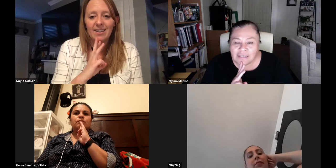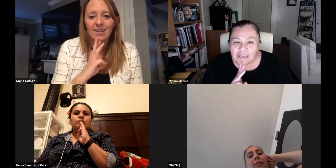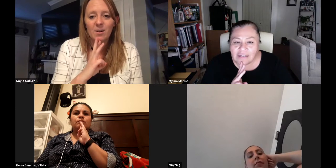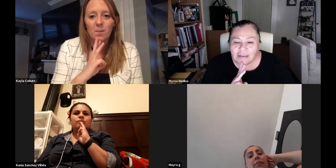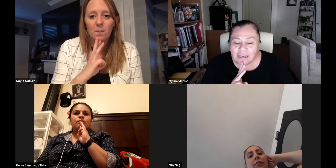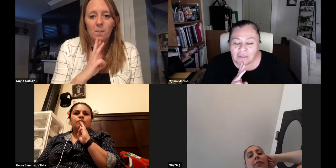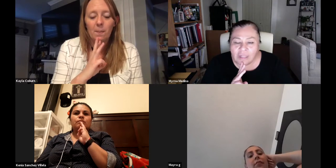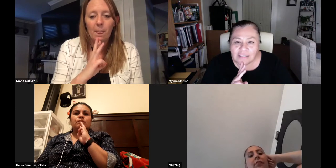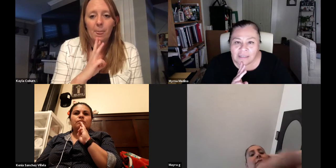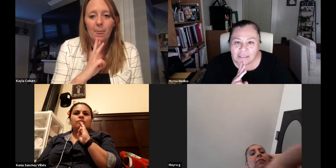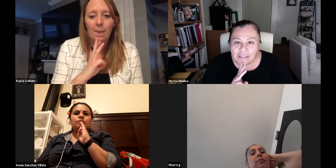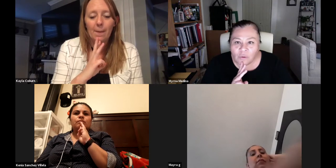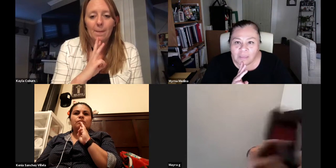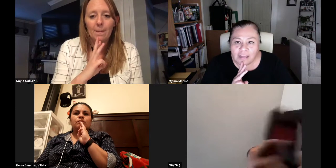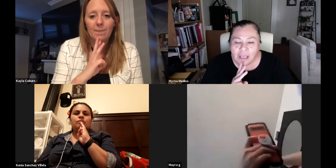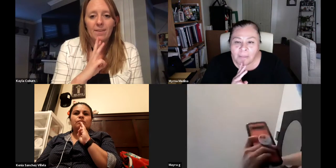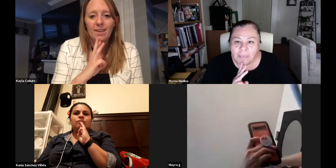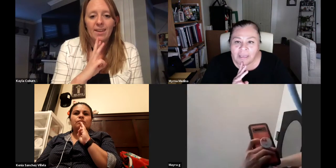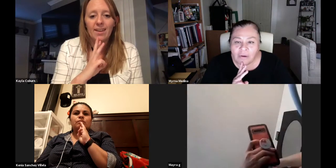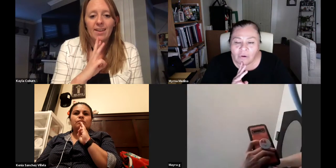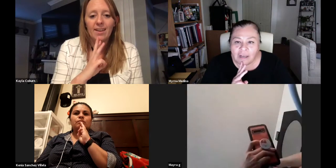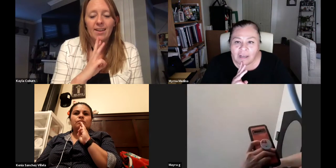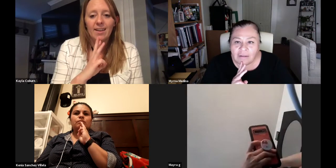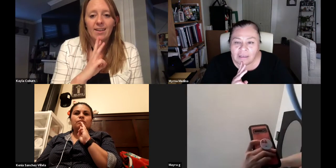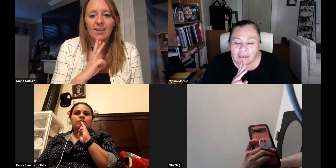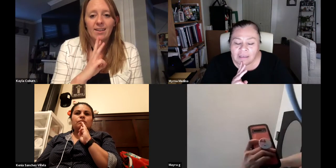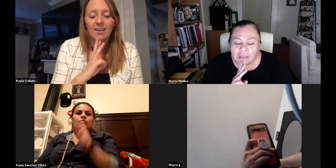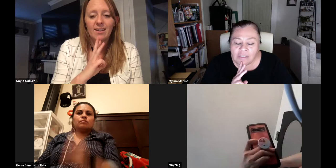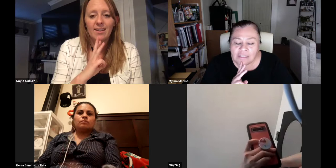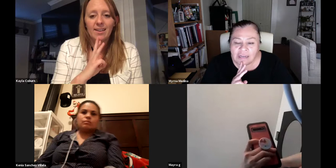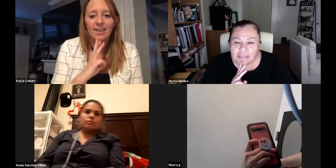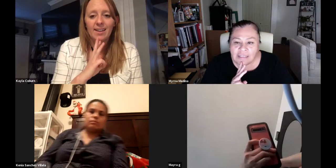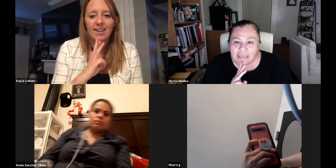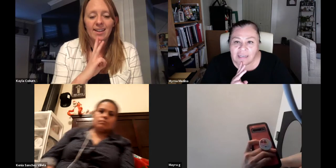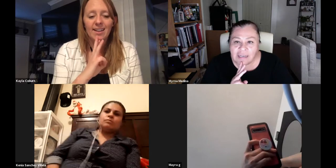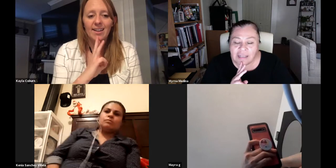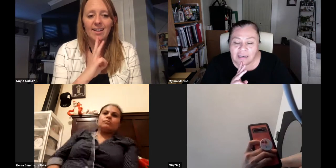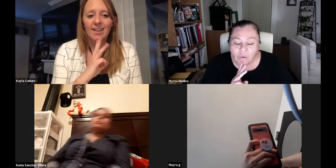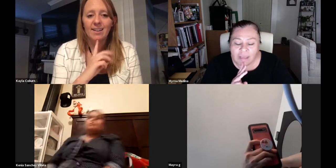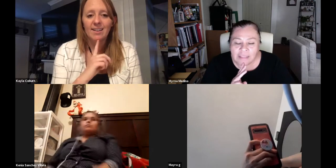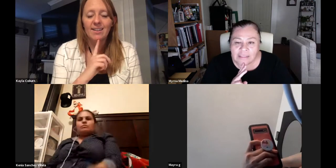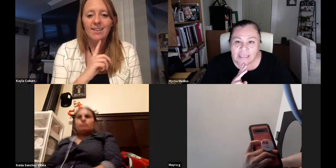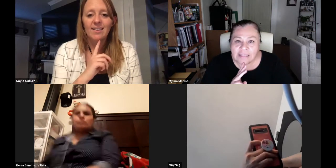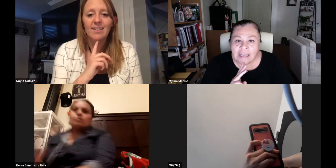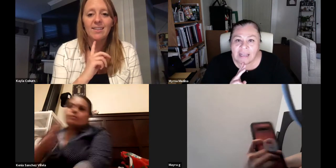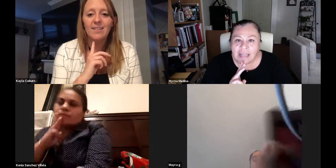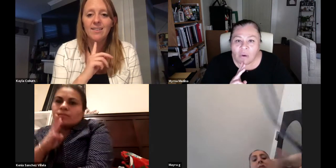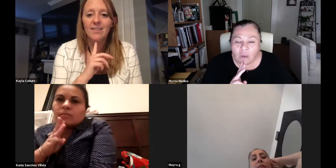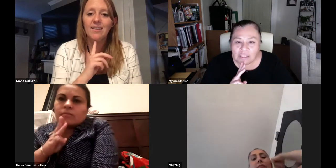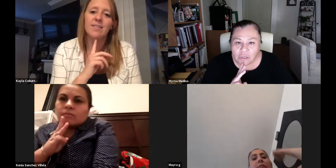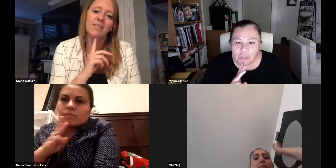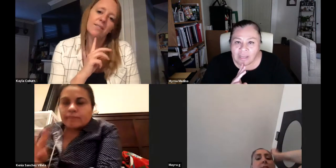las hacen, todas las están haciendo bien, pero quiero decirles que en el lenguaje de señas,